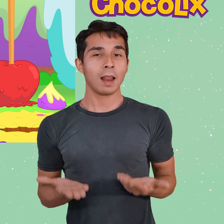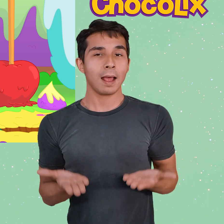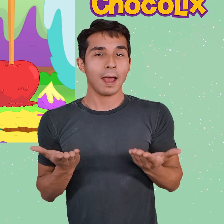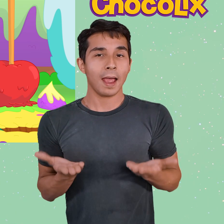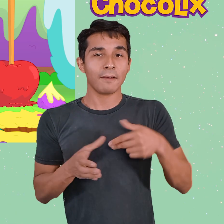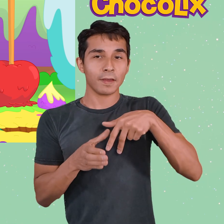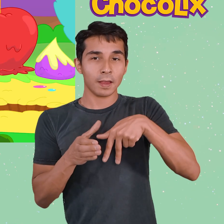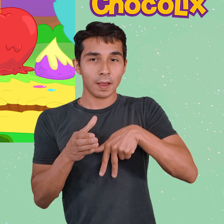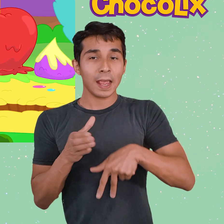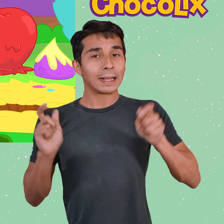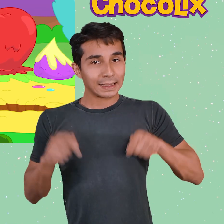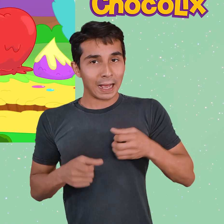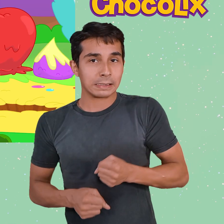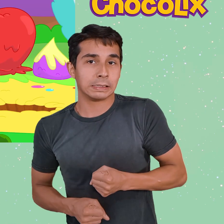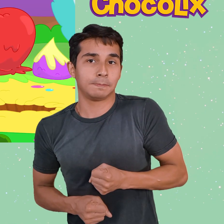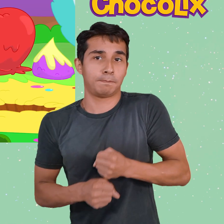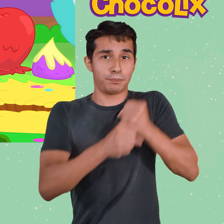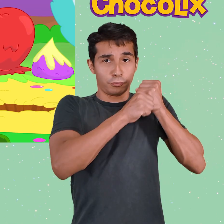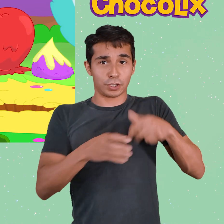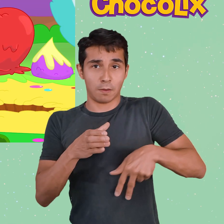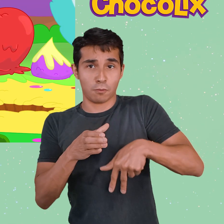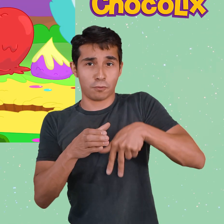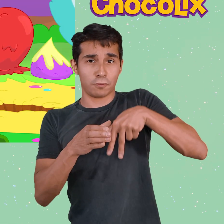Eu não estou aguentando.